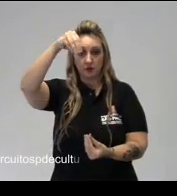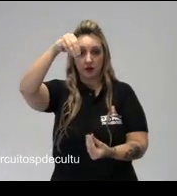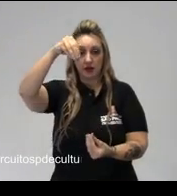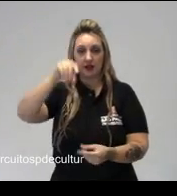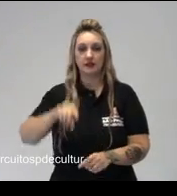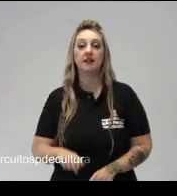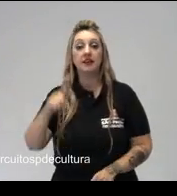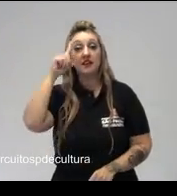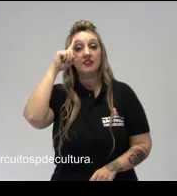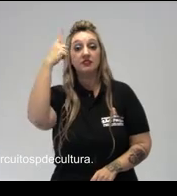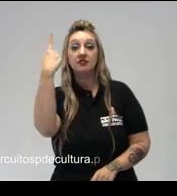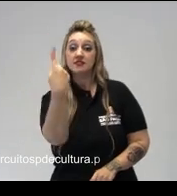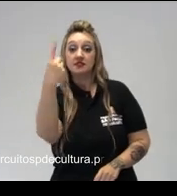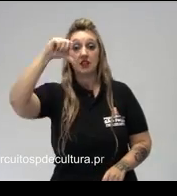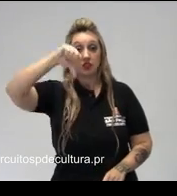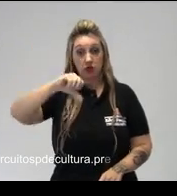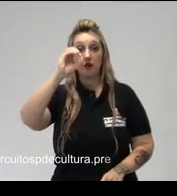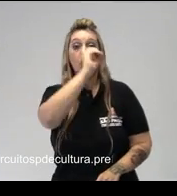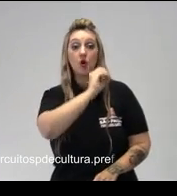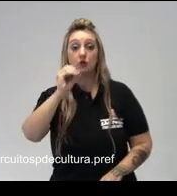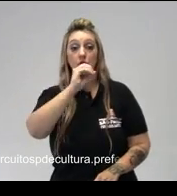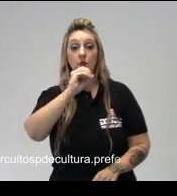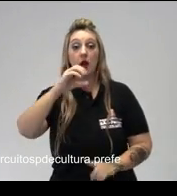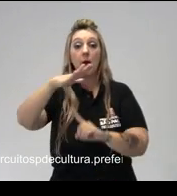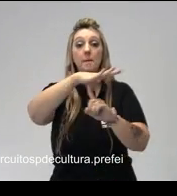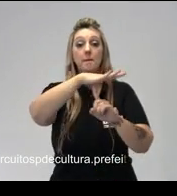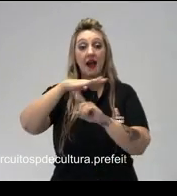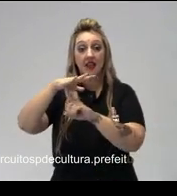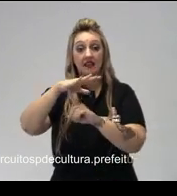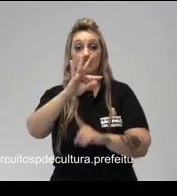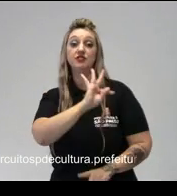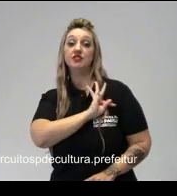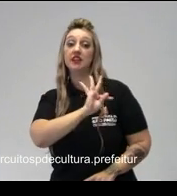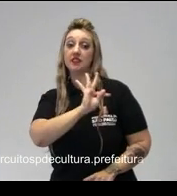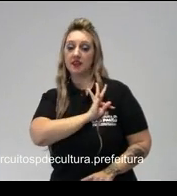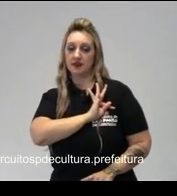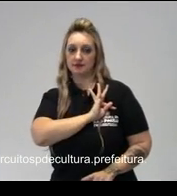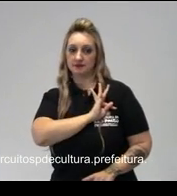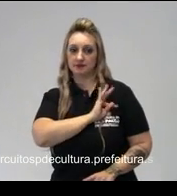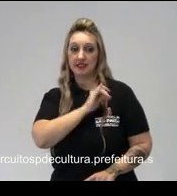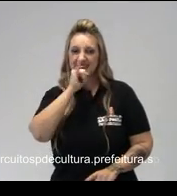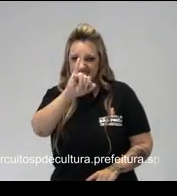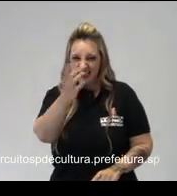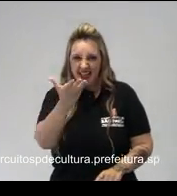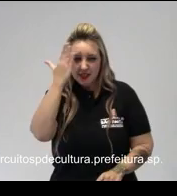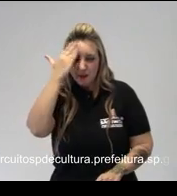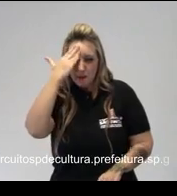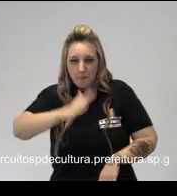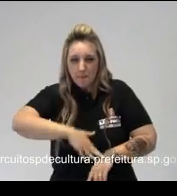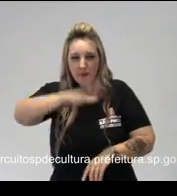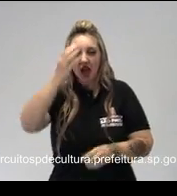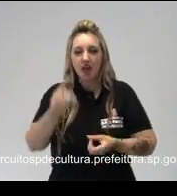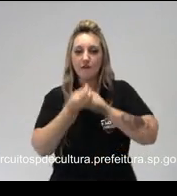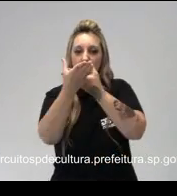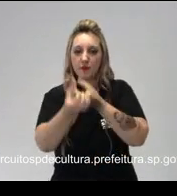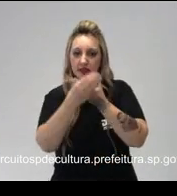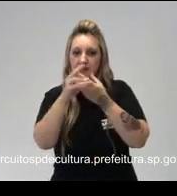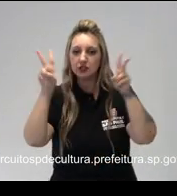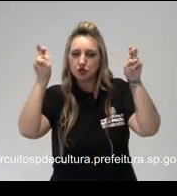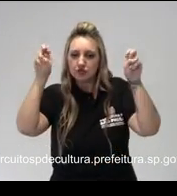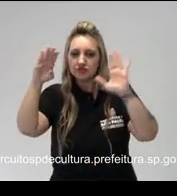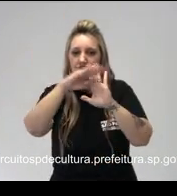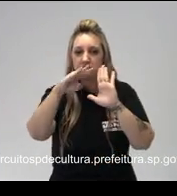www.circuitospdecultura.prefeitura.sp.gov.br. Este vídeo é uma produção da Secretaria Municipal da Pessoa com Deficiência e Mobilidade Reduzida da Prefeitura